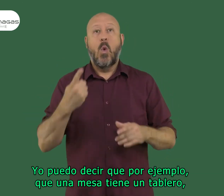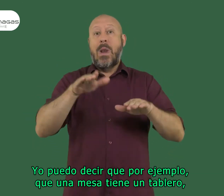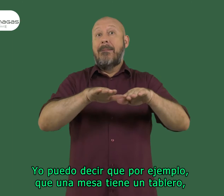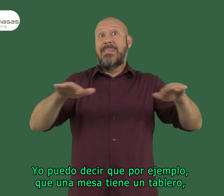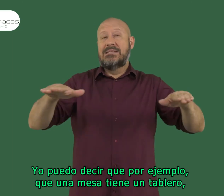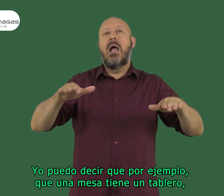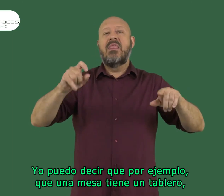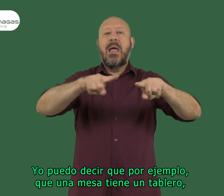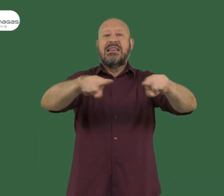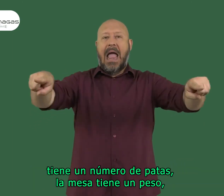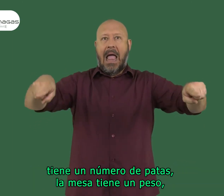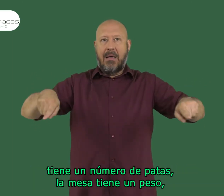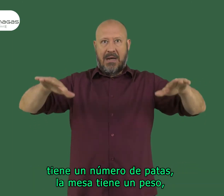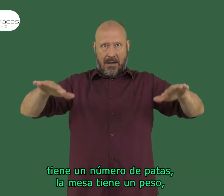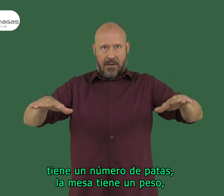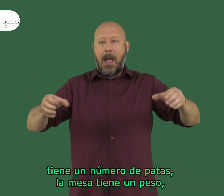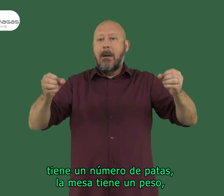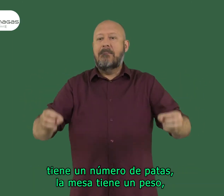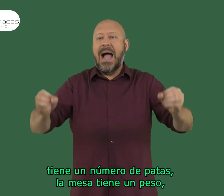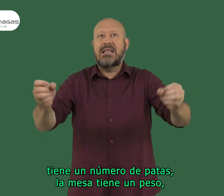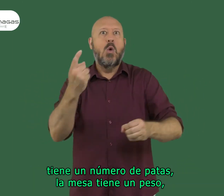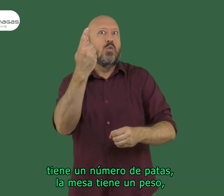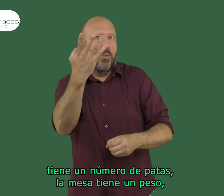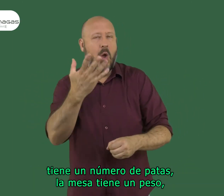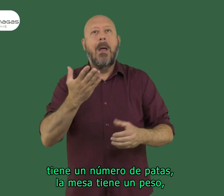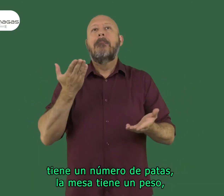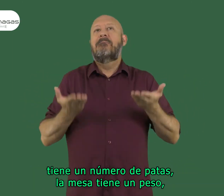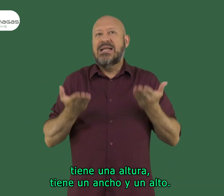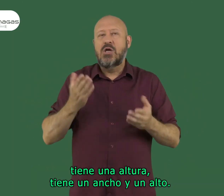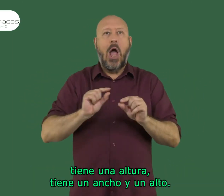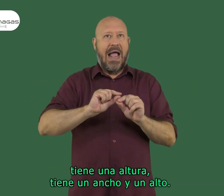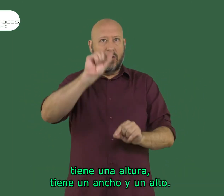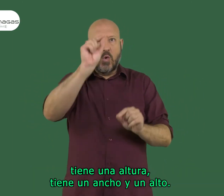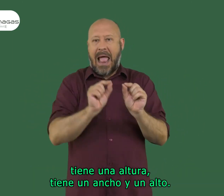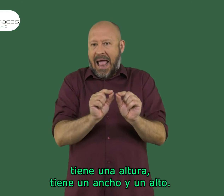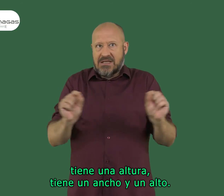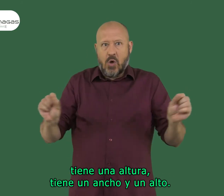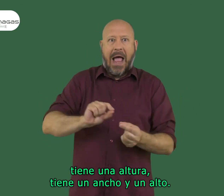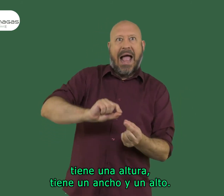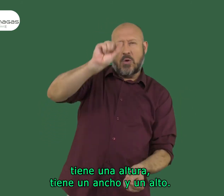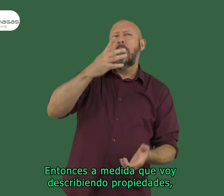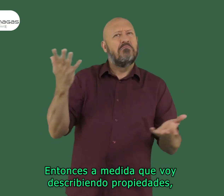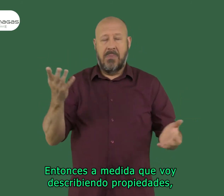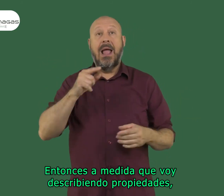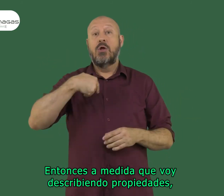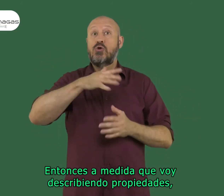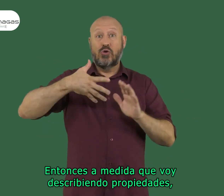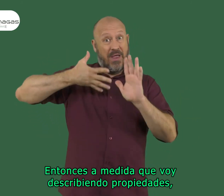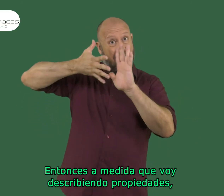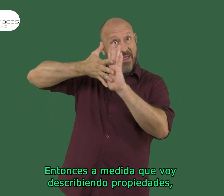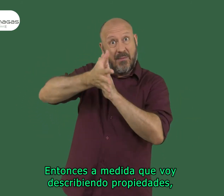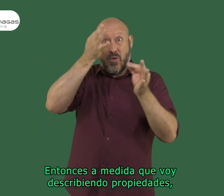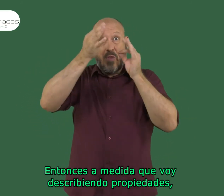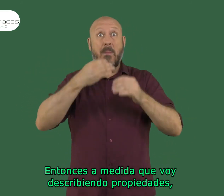una mesa tiene un tablero, tiene un número de patas, la mesa tiene un peso, tiene una altura, tiene un ancho y un alto. Entonces, a medida que voy